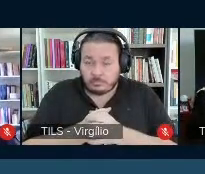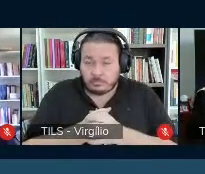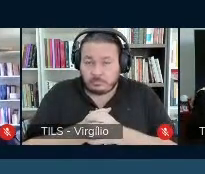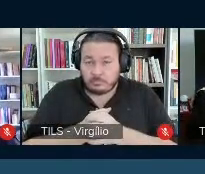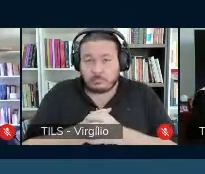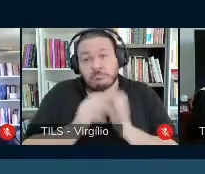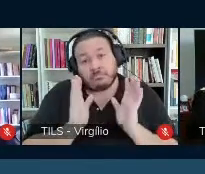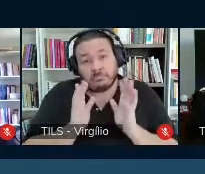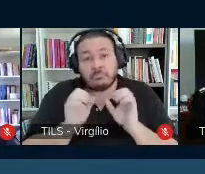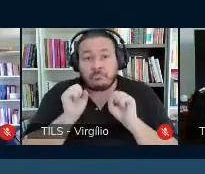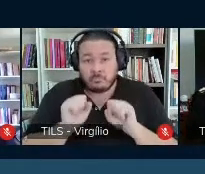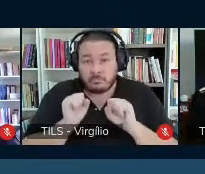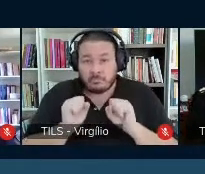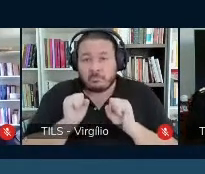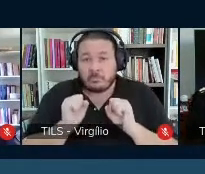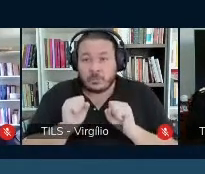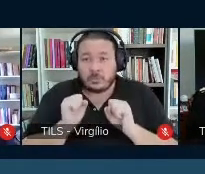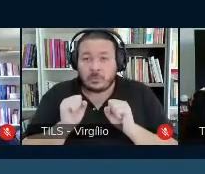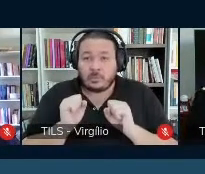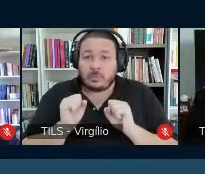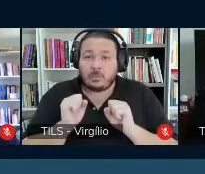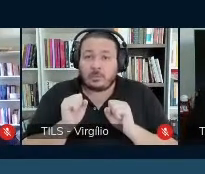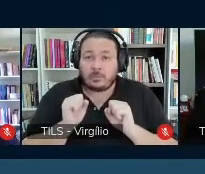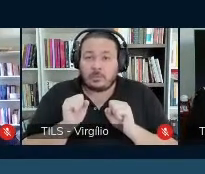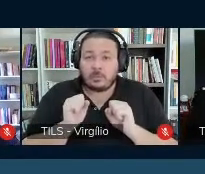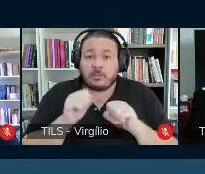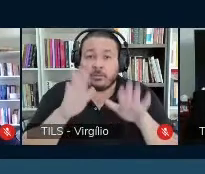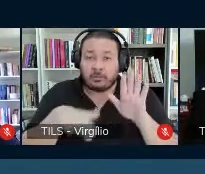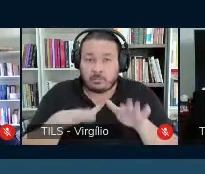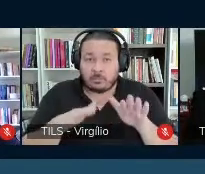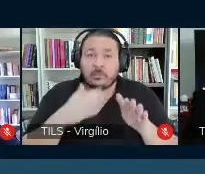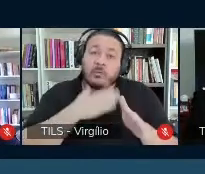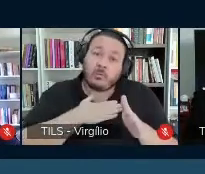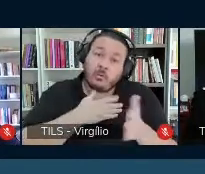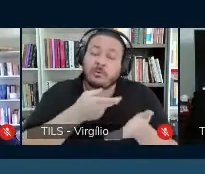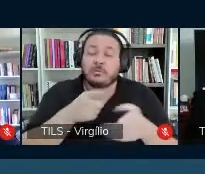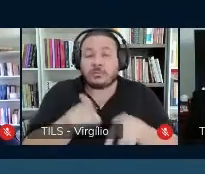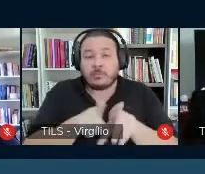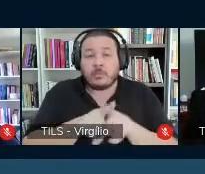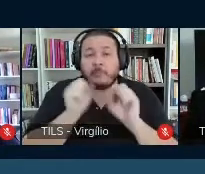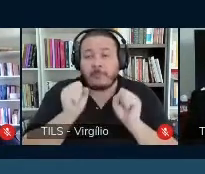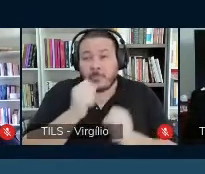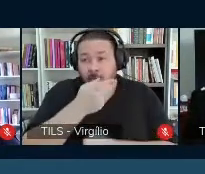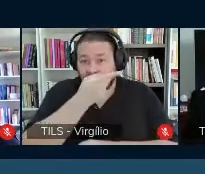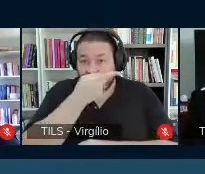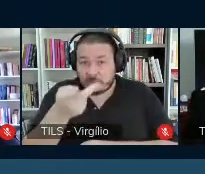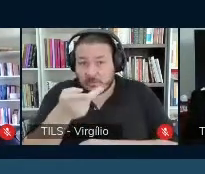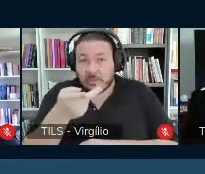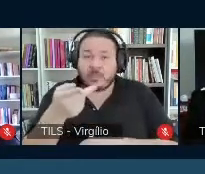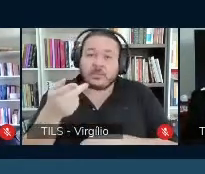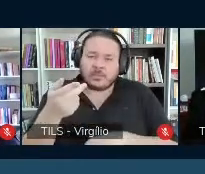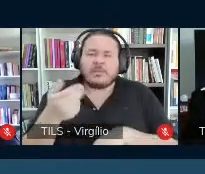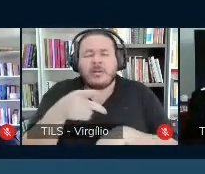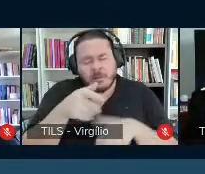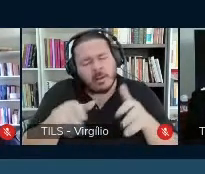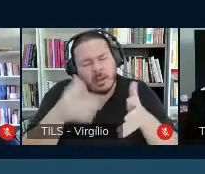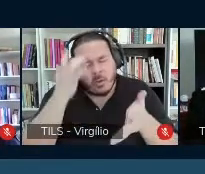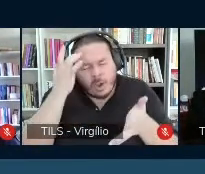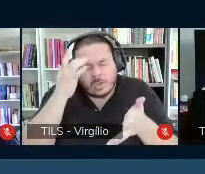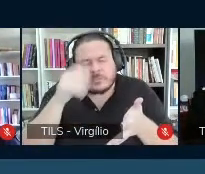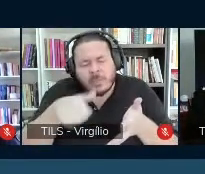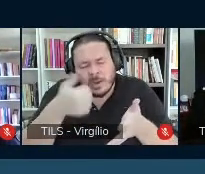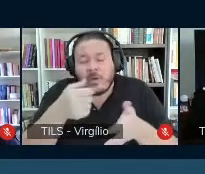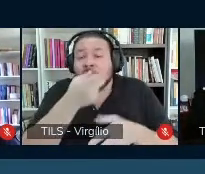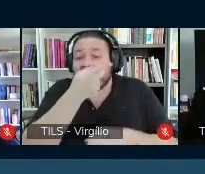mas também nós podemos ter nada que diga que sim. Às vezes eu gosto que o visitante fale primeiro, então eu vou deixar as